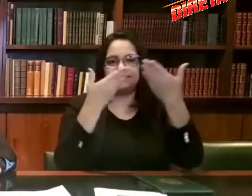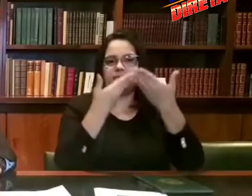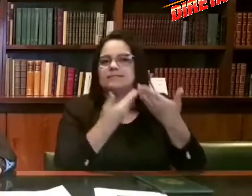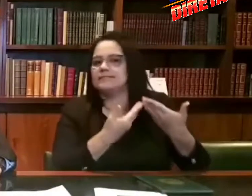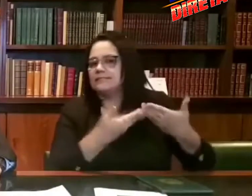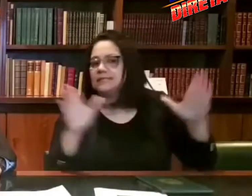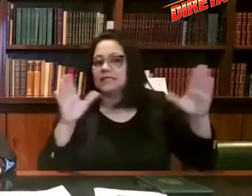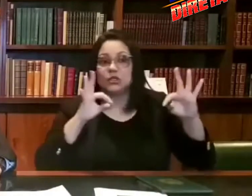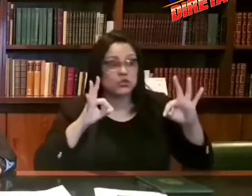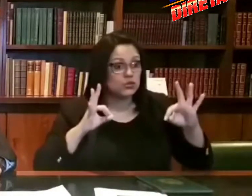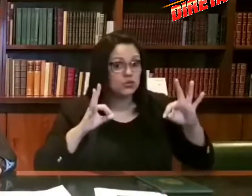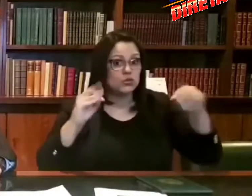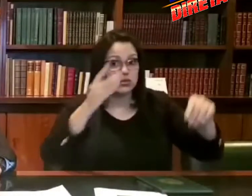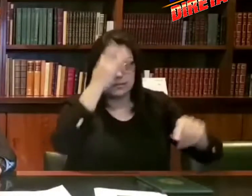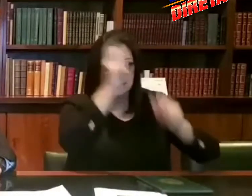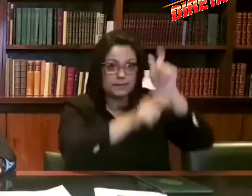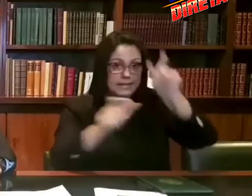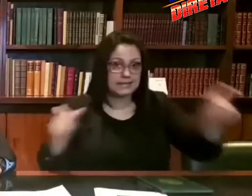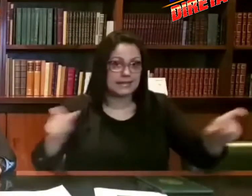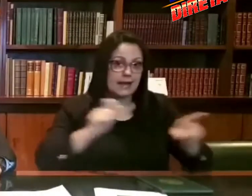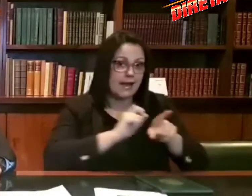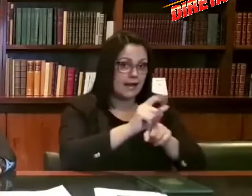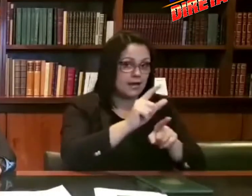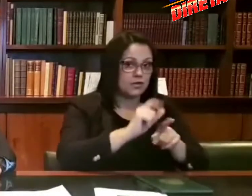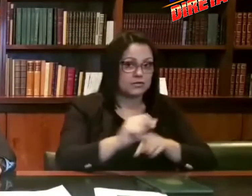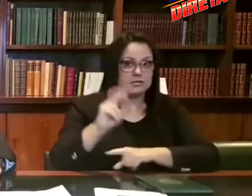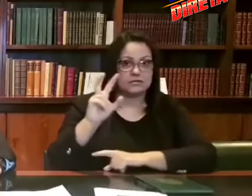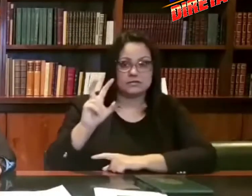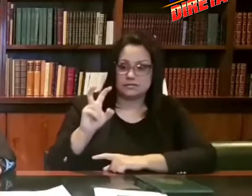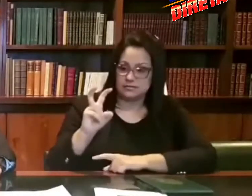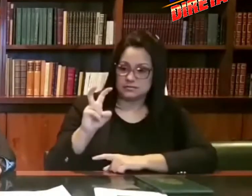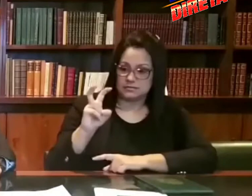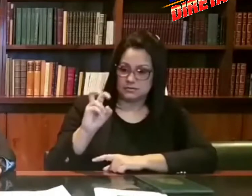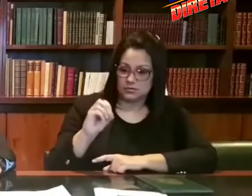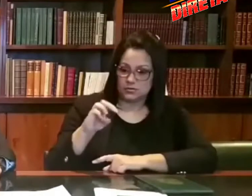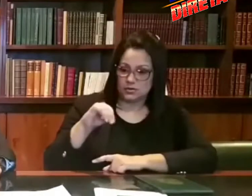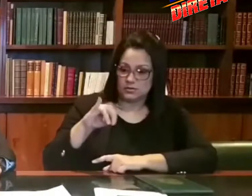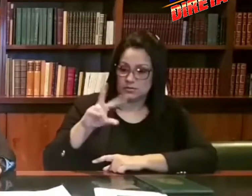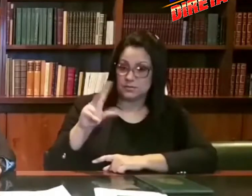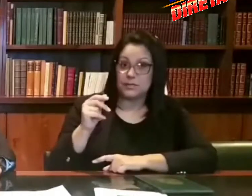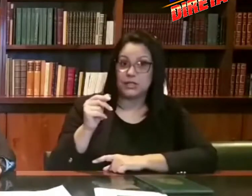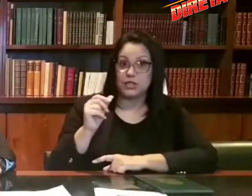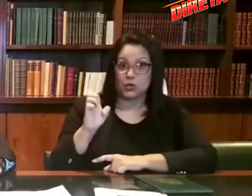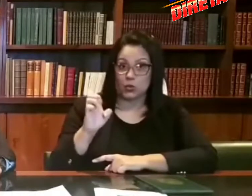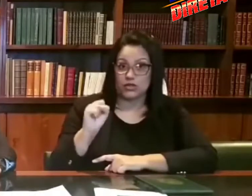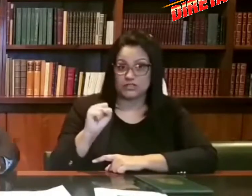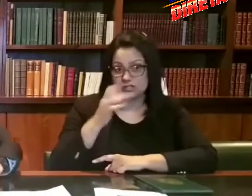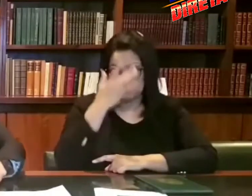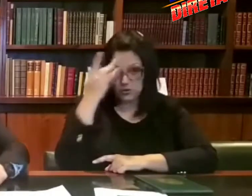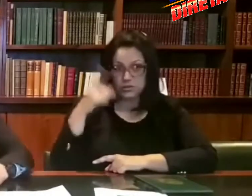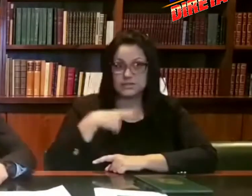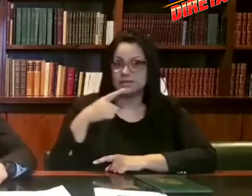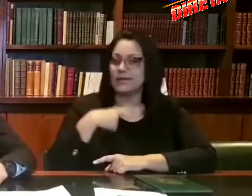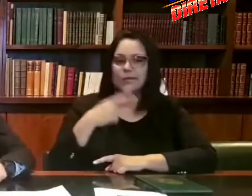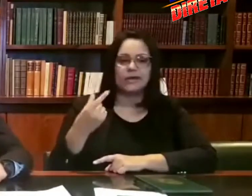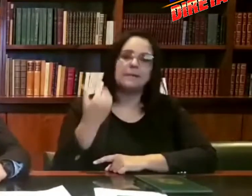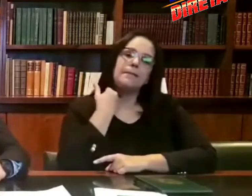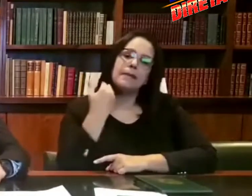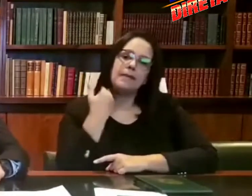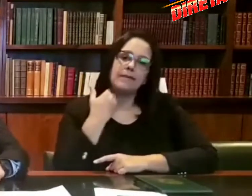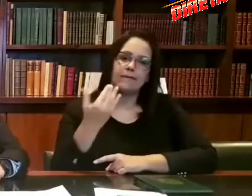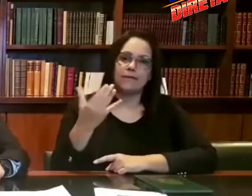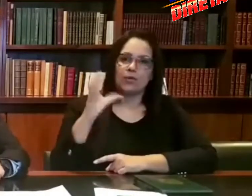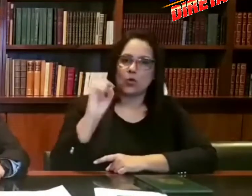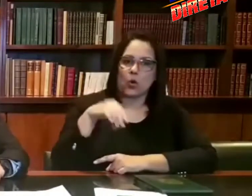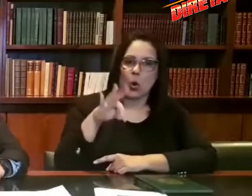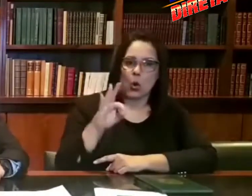as pessoas do auxílio 50 milhões de contas digitais. Então, na verdade, estamos oferecendo uma coisa, eu ia